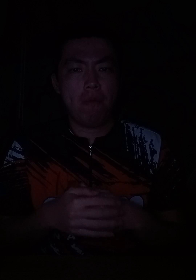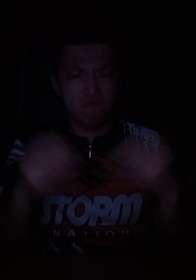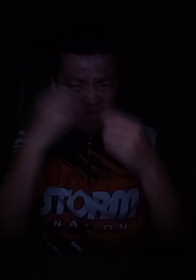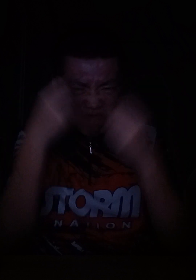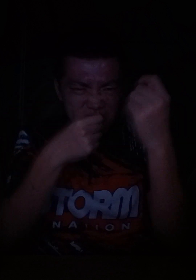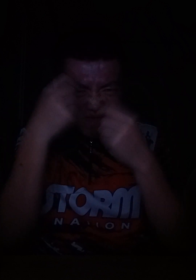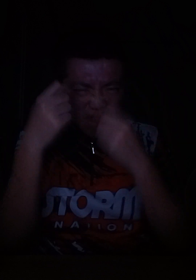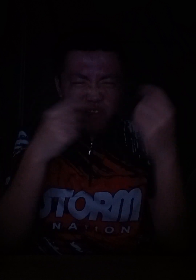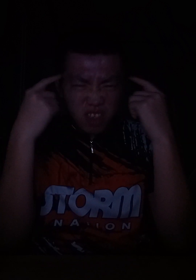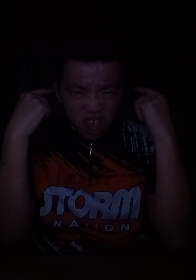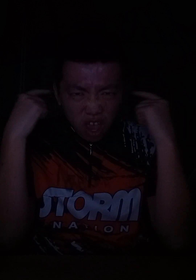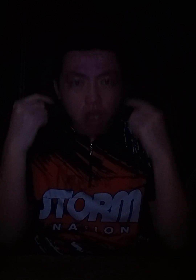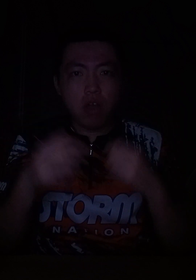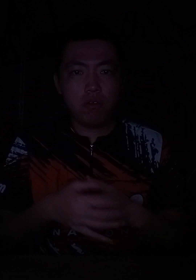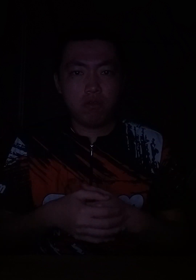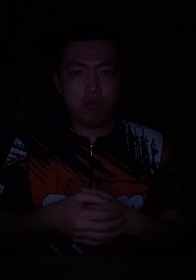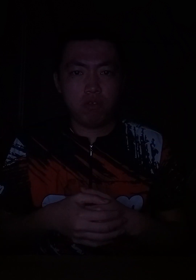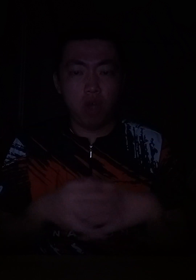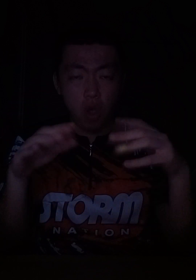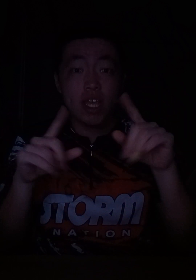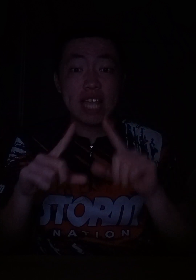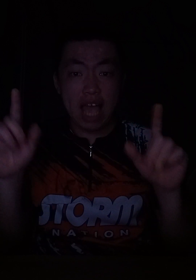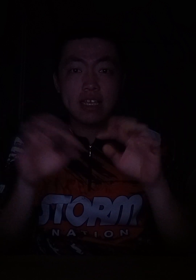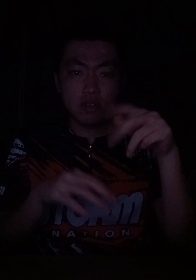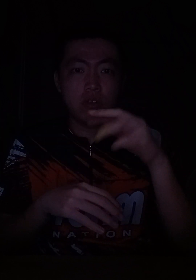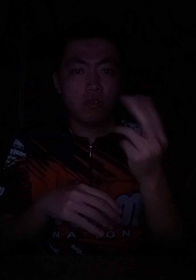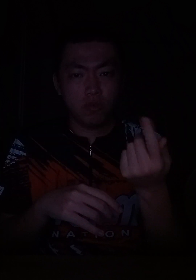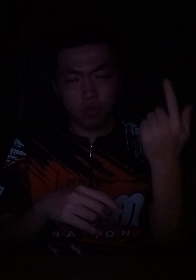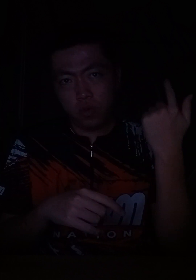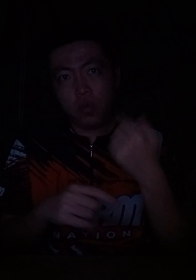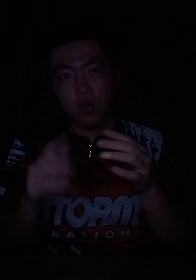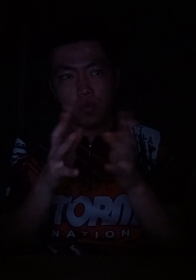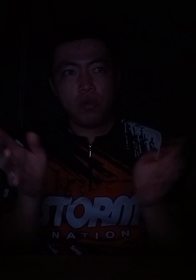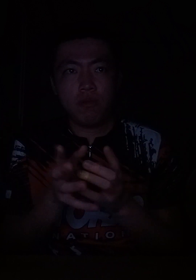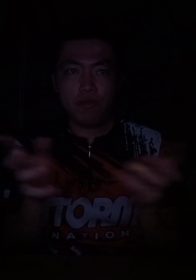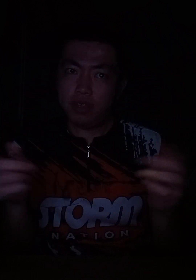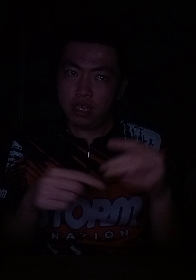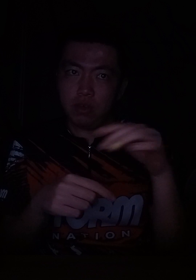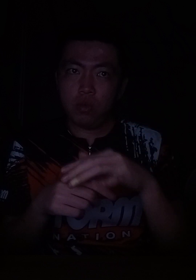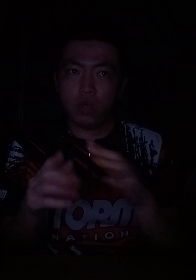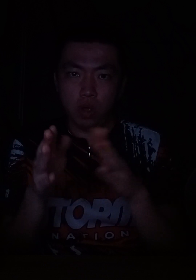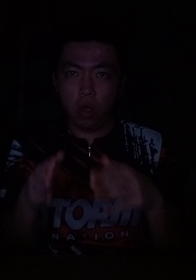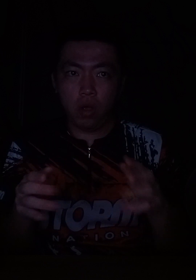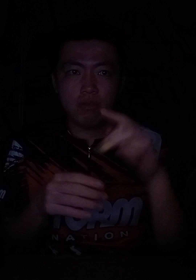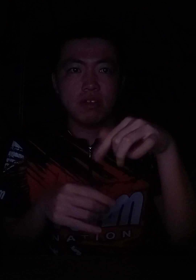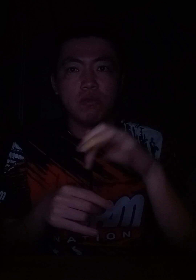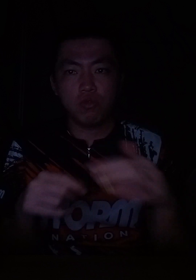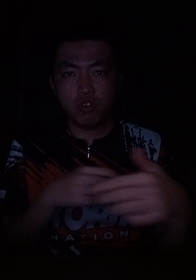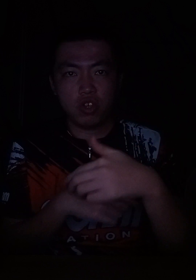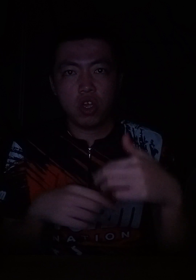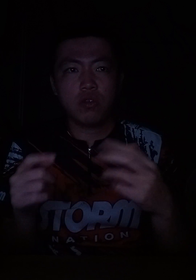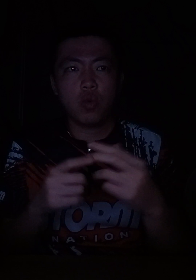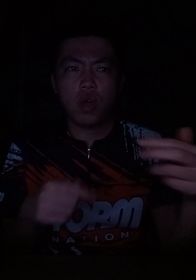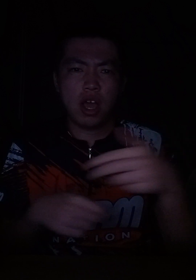울부짖는 소리도 들립니다. 어제 낮 1시 반쯤 서울 노원구 동부간선 도로에서 영어 유치원 통학버스 한